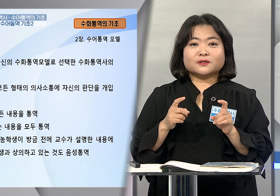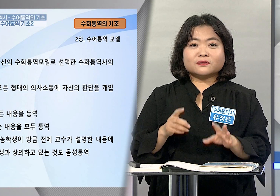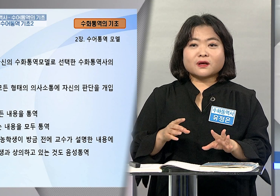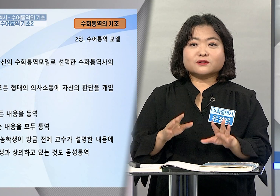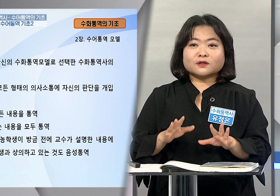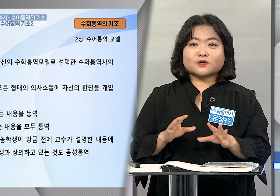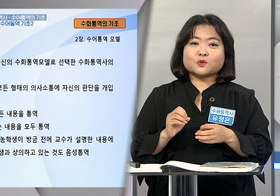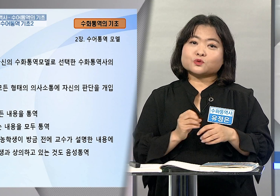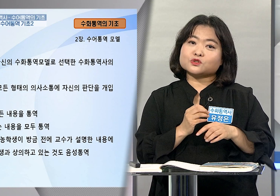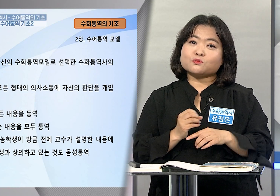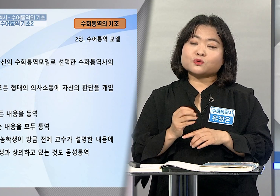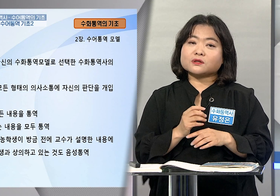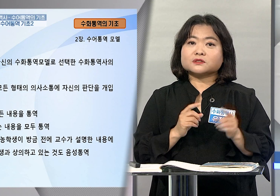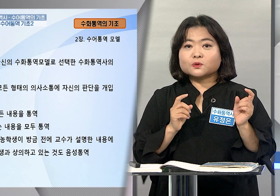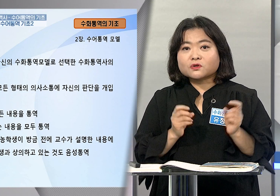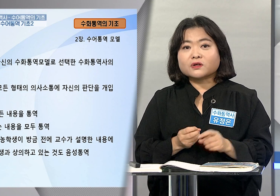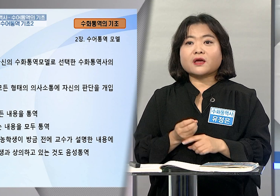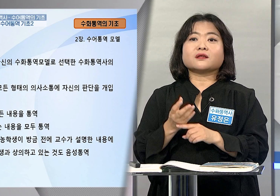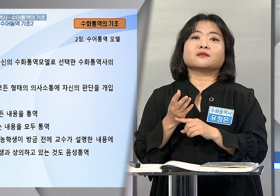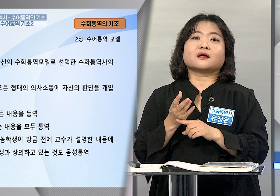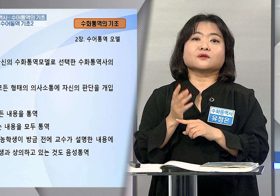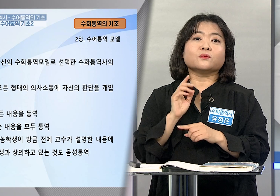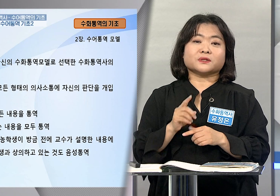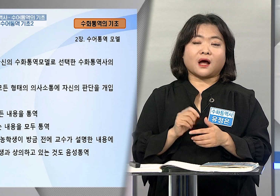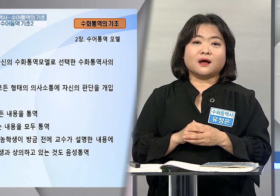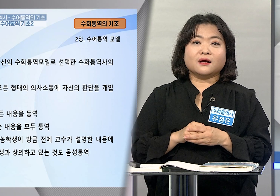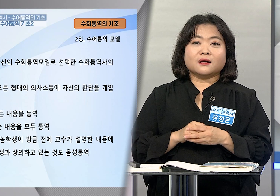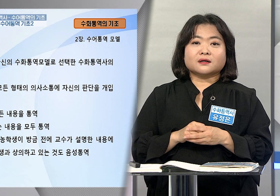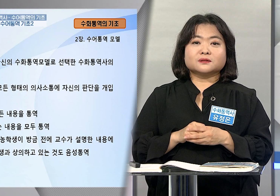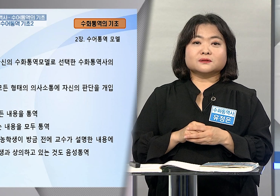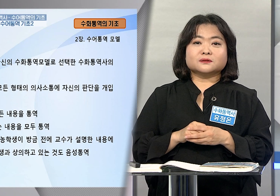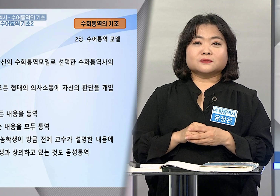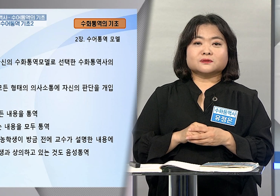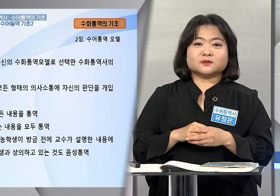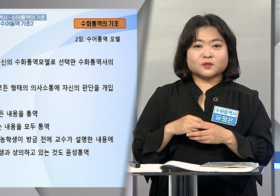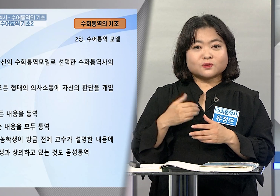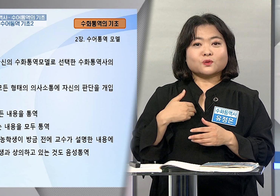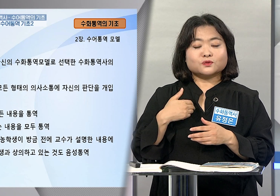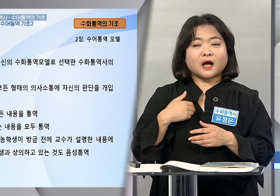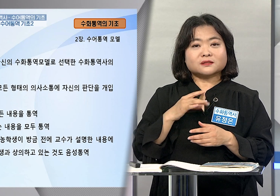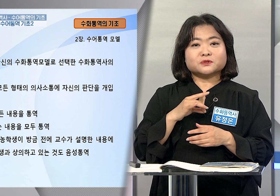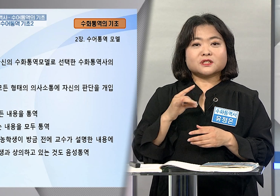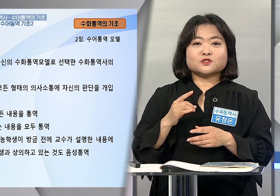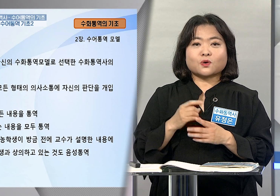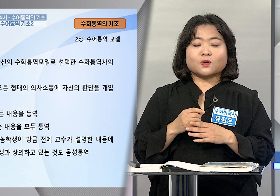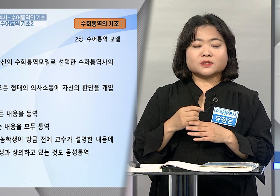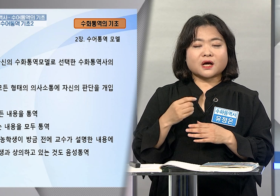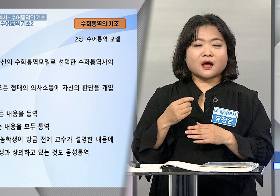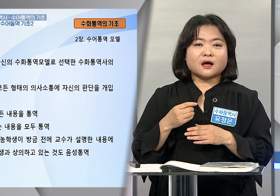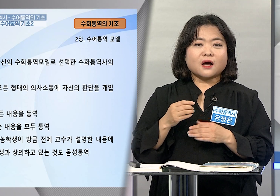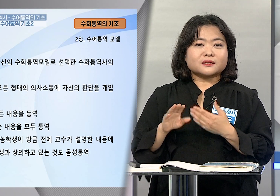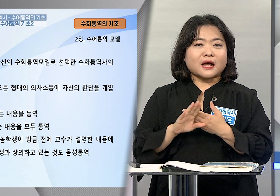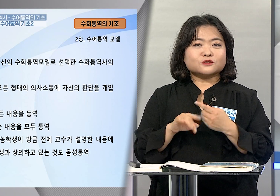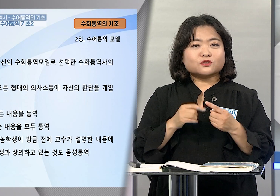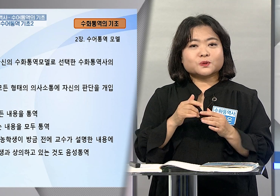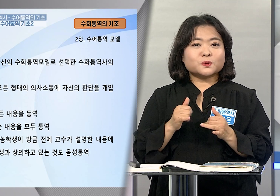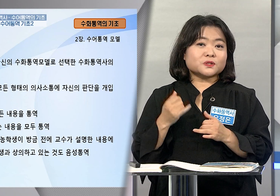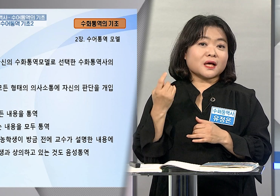그런데 그럴 때 송수신 모델은 그대로 전달해야 된다는 겁니다. 그런 경우 가끔씩 있죠. 제가 다른